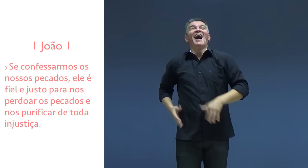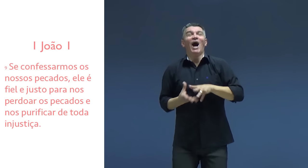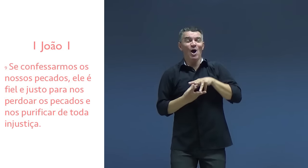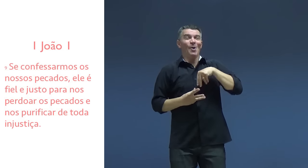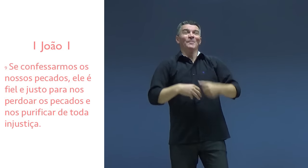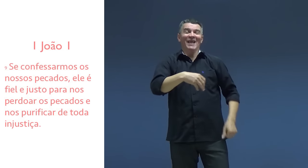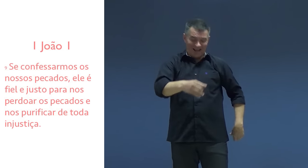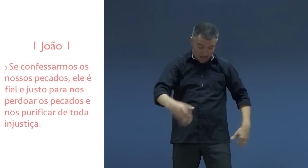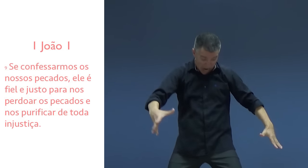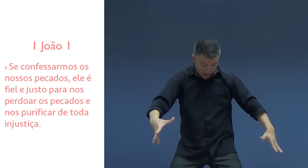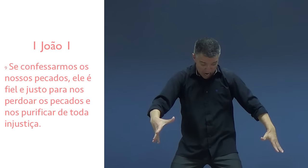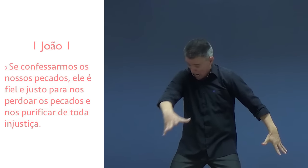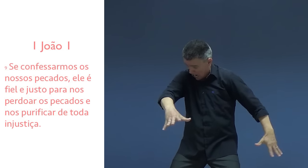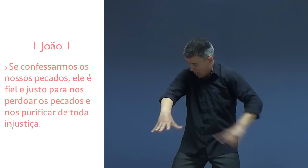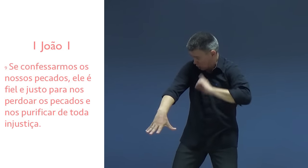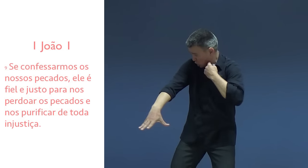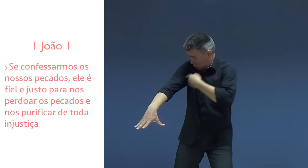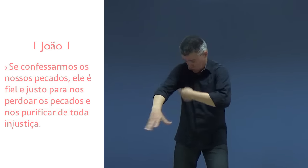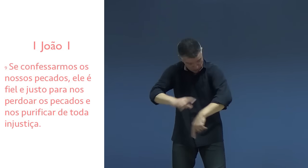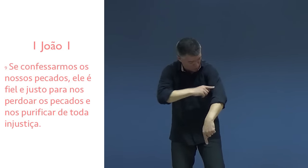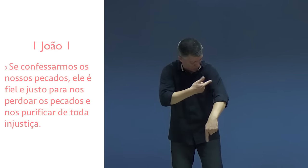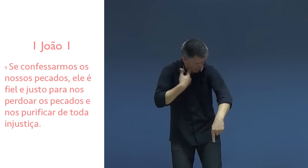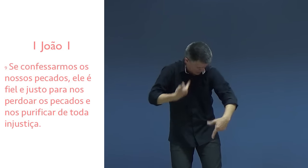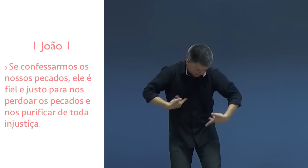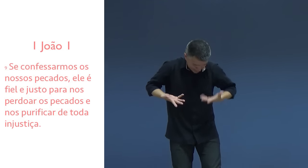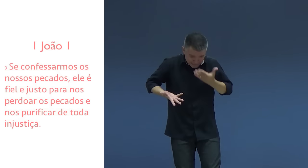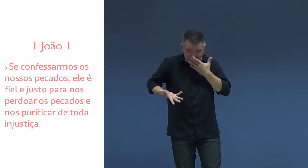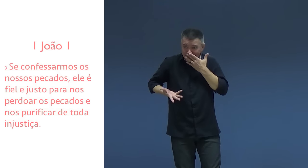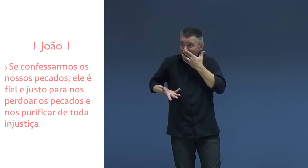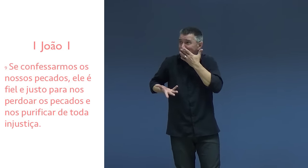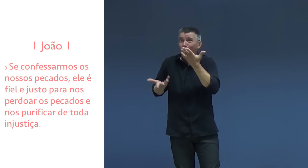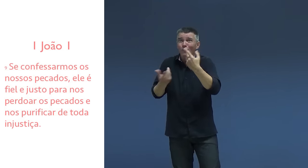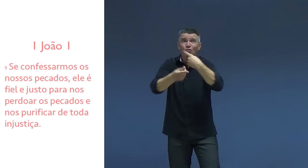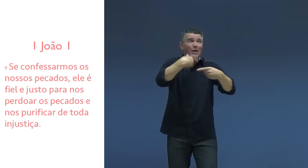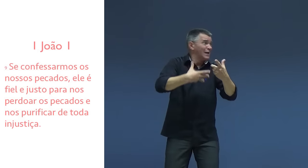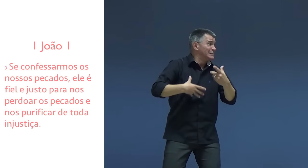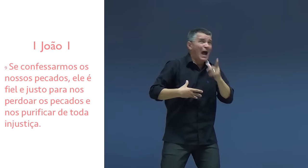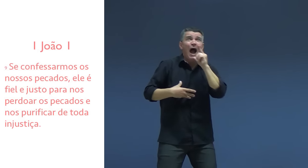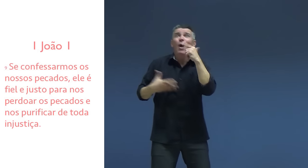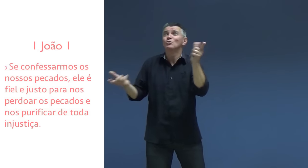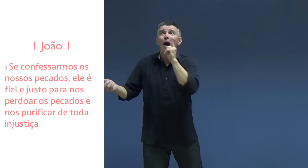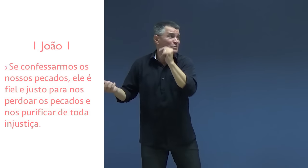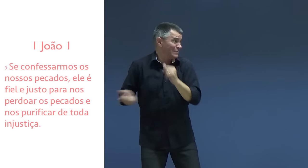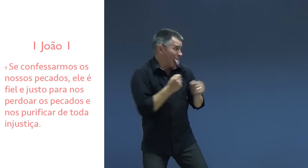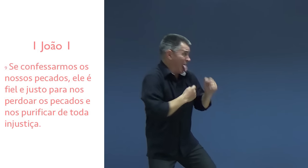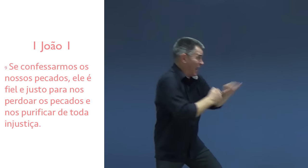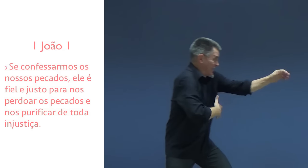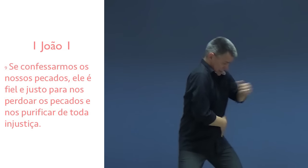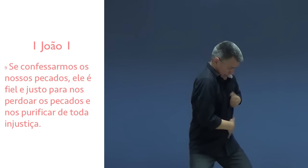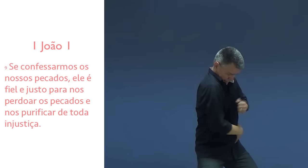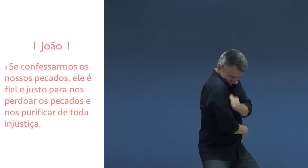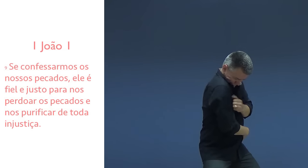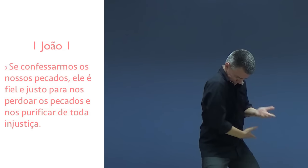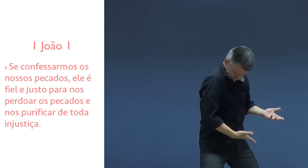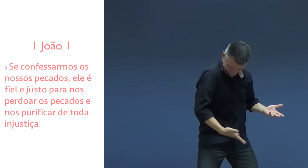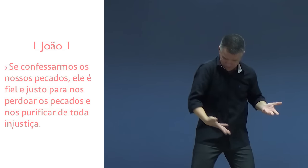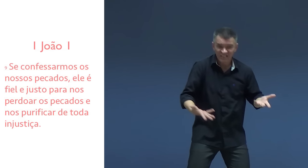estar ali cara a cara com Deus. Olha, ai, mas é sujo aqui, ai, eu não vi, mas onde tem água para lavar? Não, peraí que vou tentar